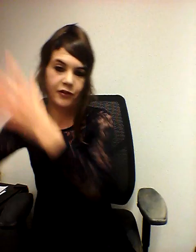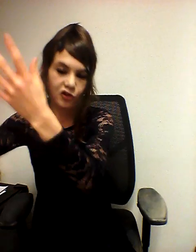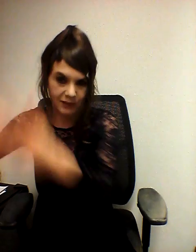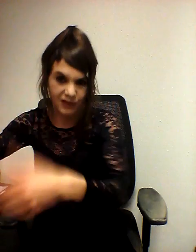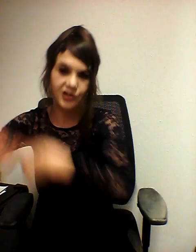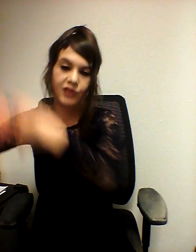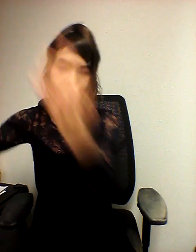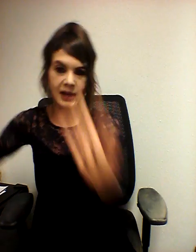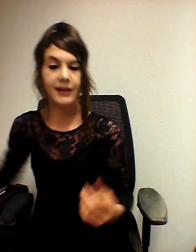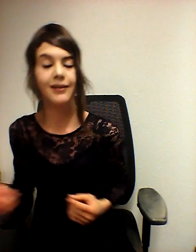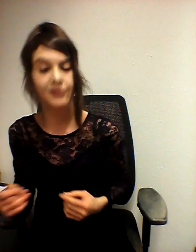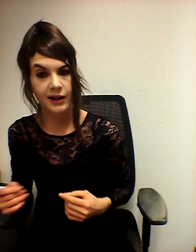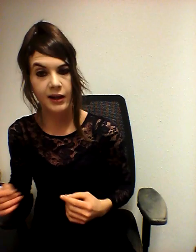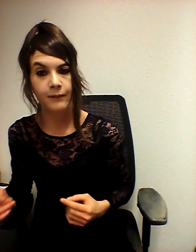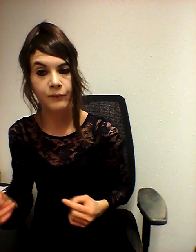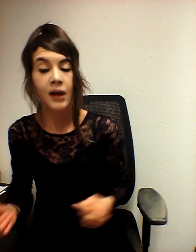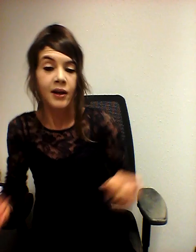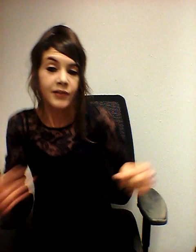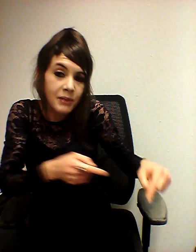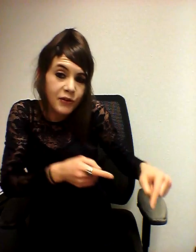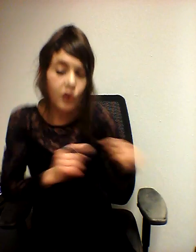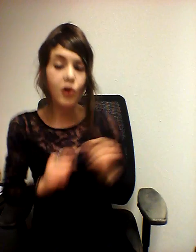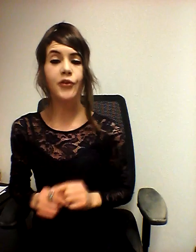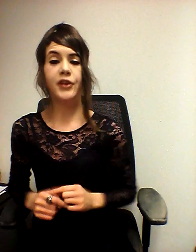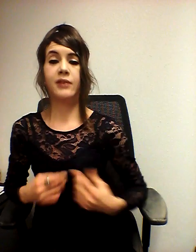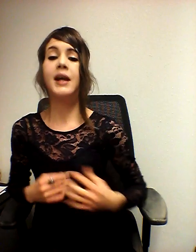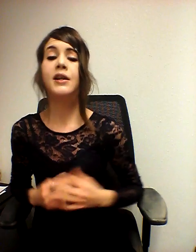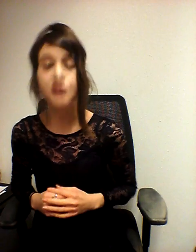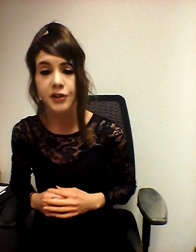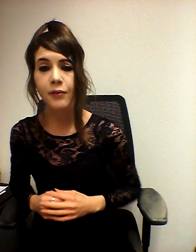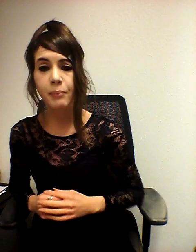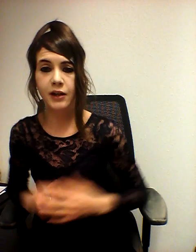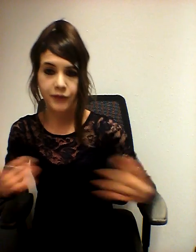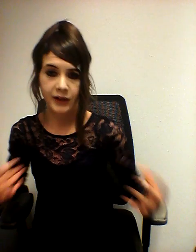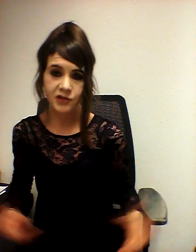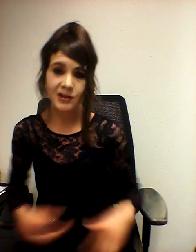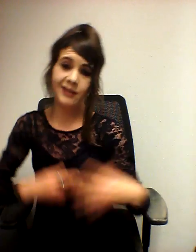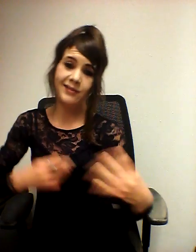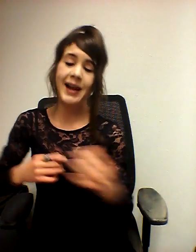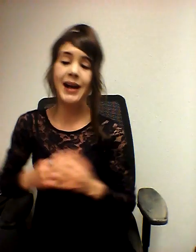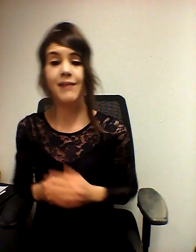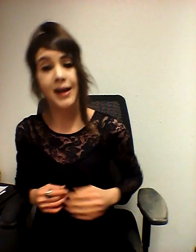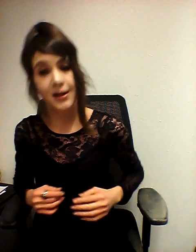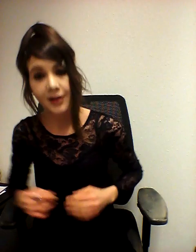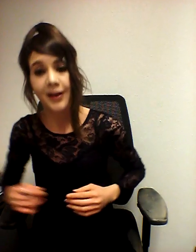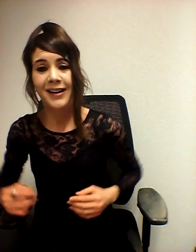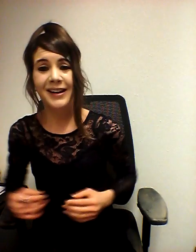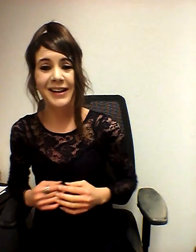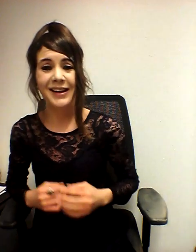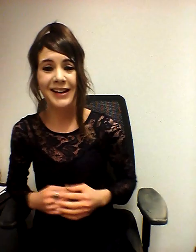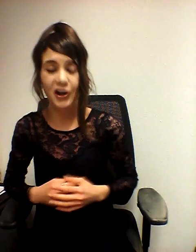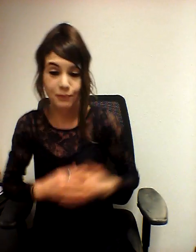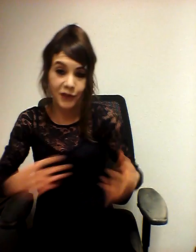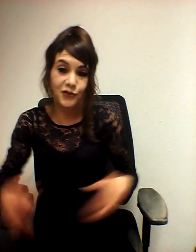een splitsing tot kleinere delen die mitochondriën de energiefabriekjes van je cellen daar waar ze eh als brandstof